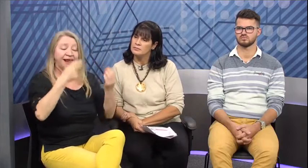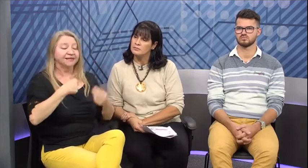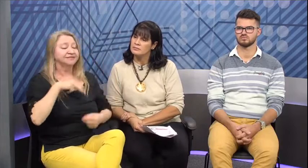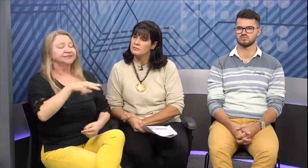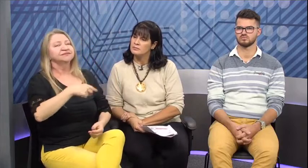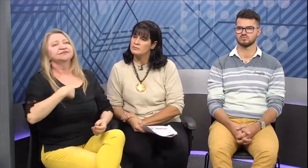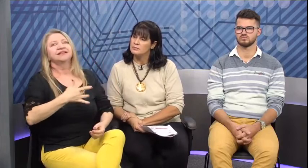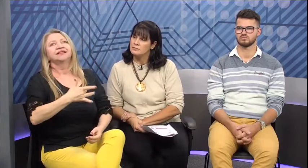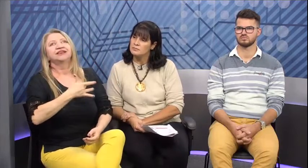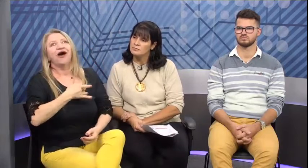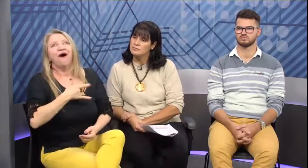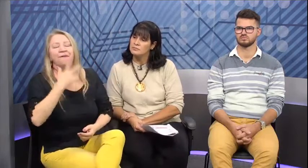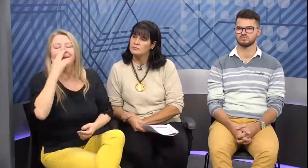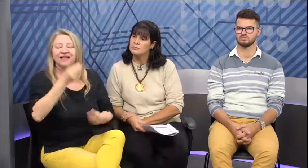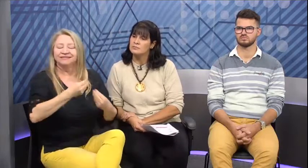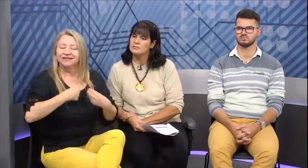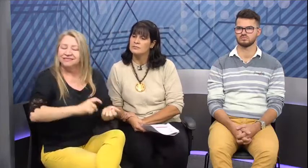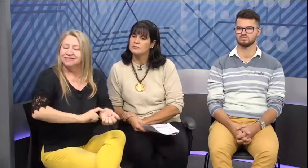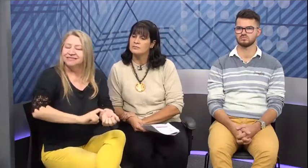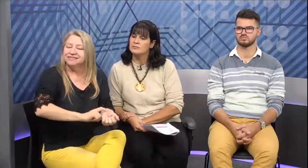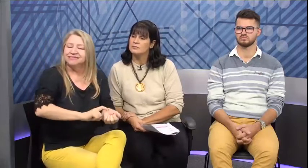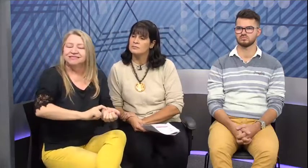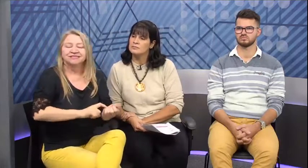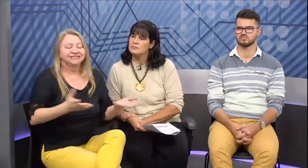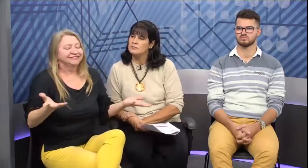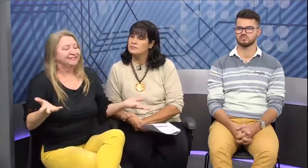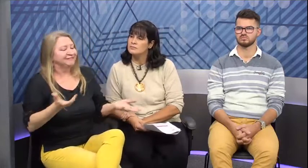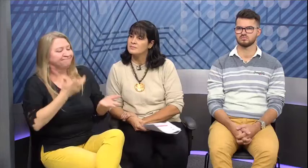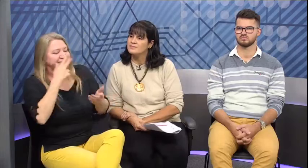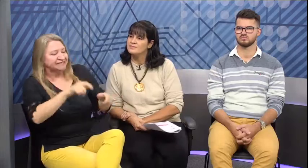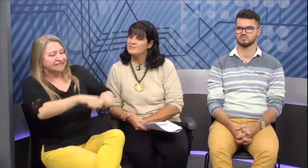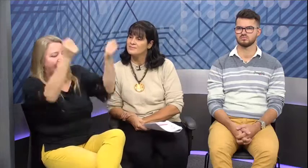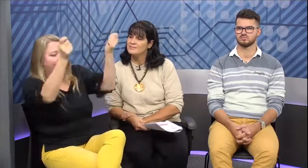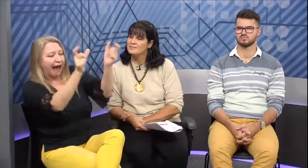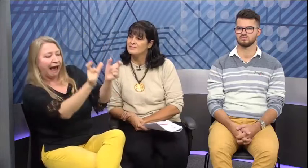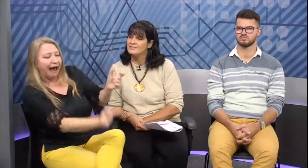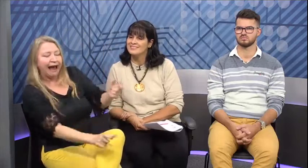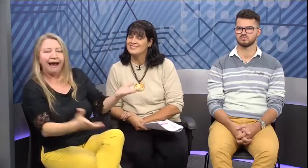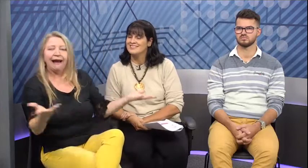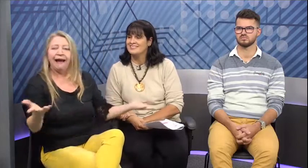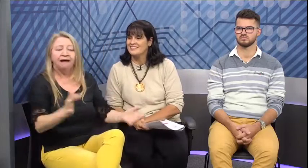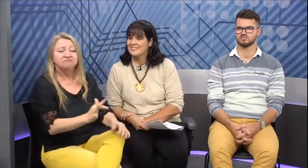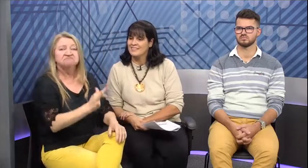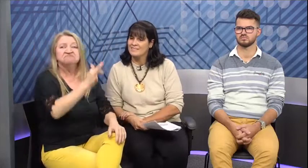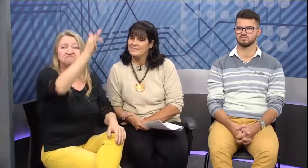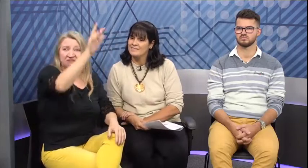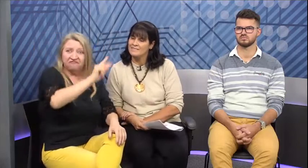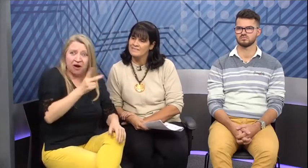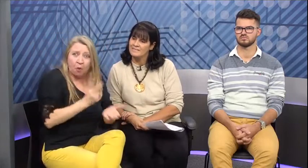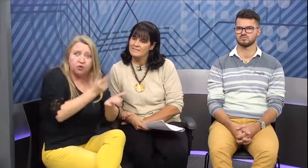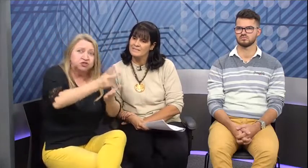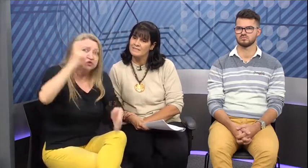pequenas implantadas e o sentimento que eu tenho é de dó, de pena, né? Como se fosse um estrago